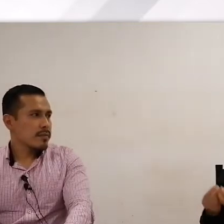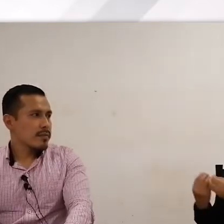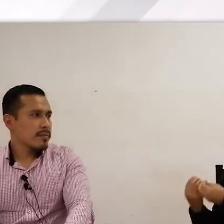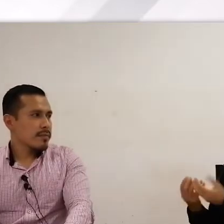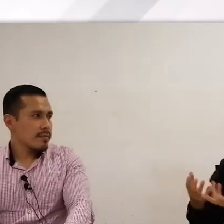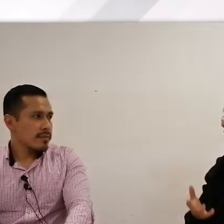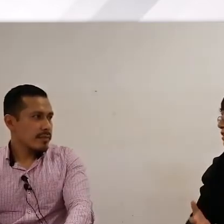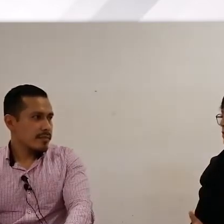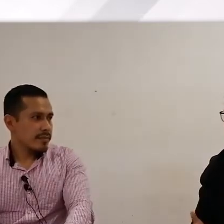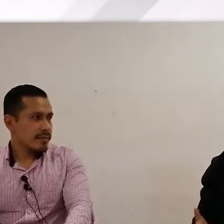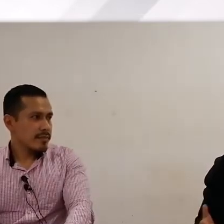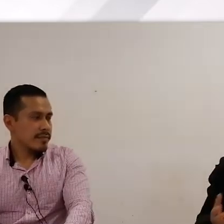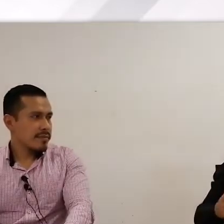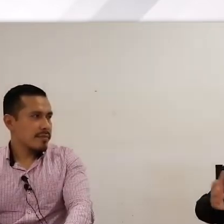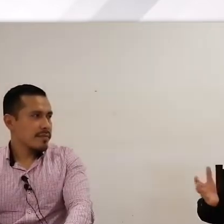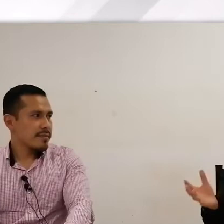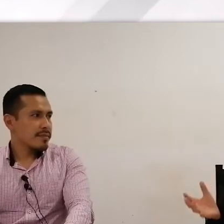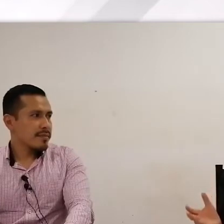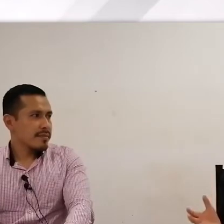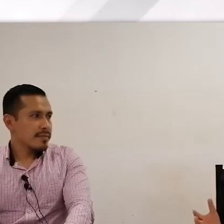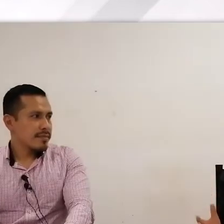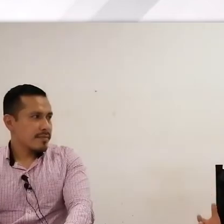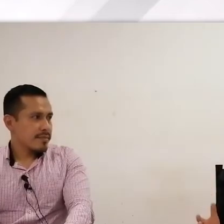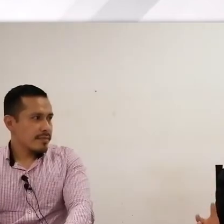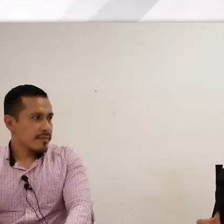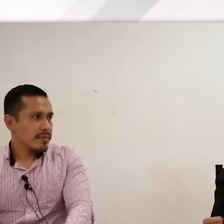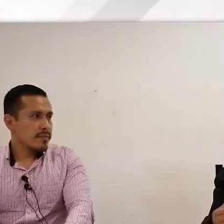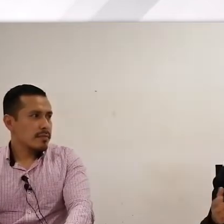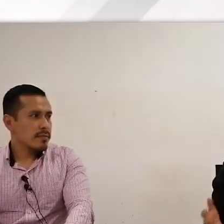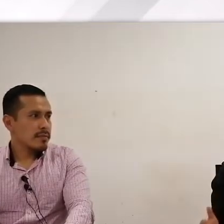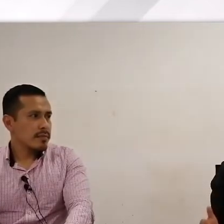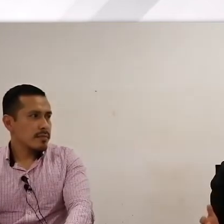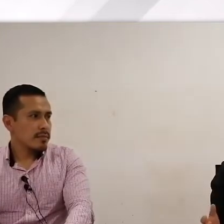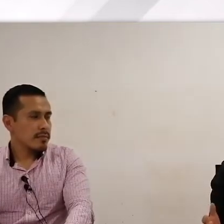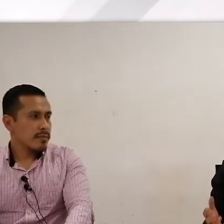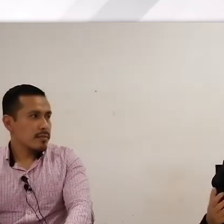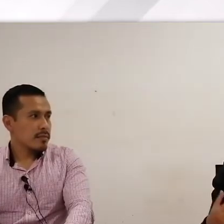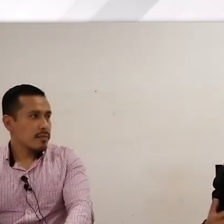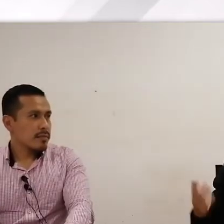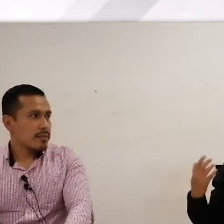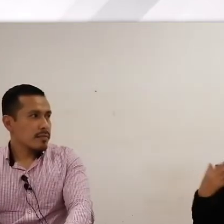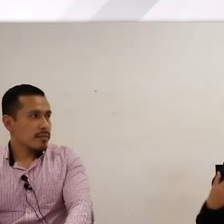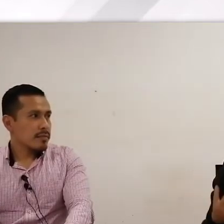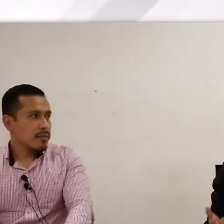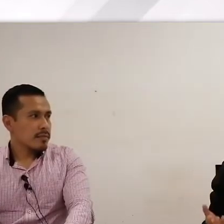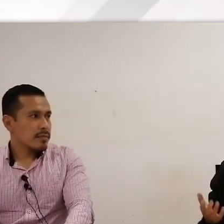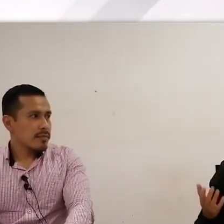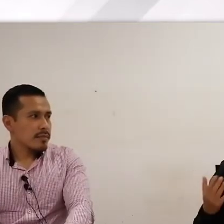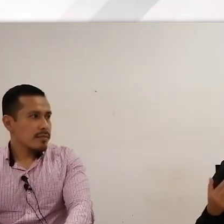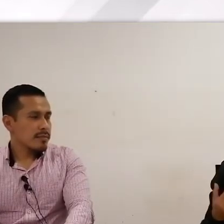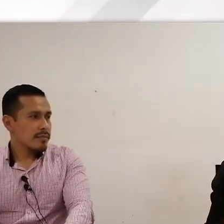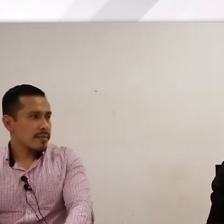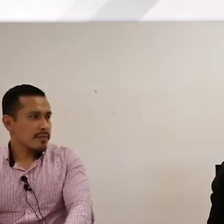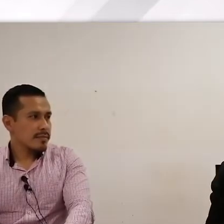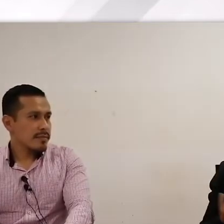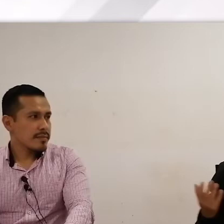nosotros en el preescolar, por ejemplo, ¿no? Vemos el salón, vemos a los niños y